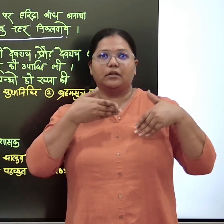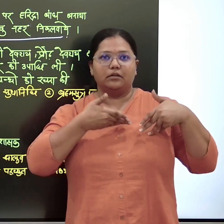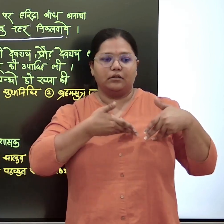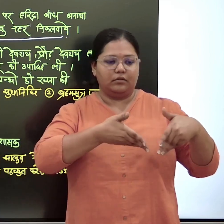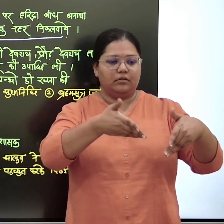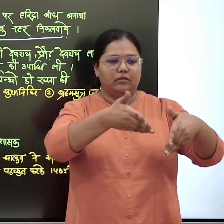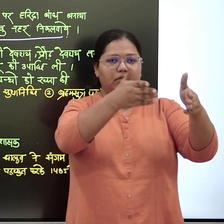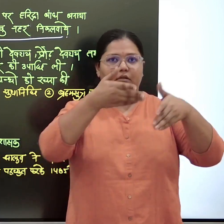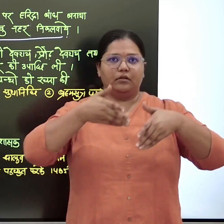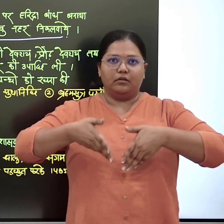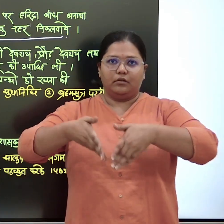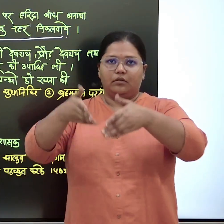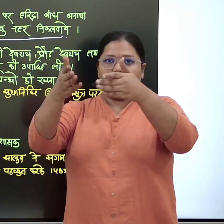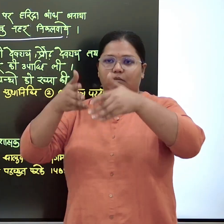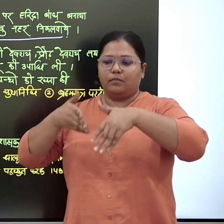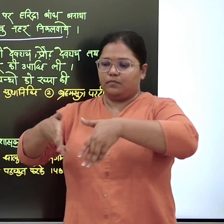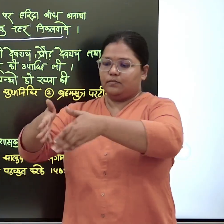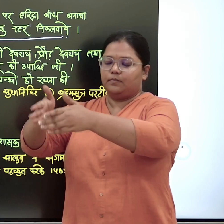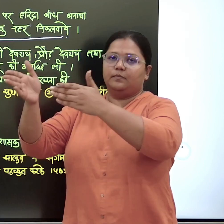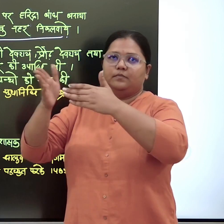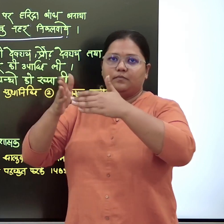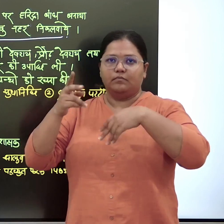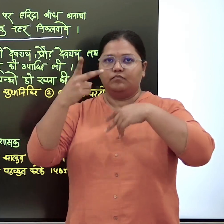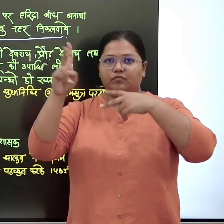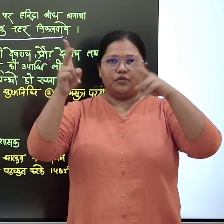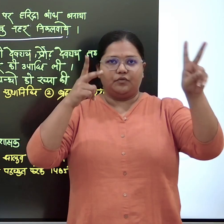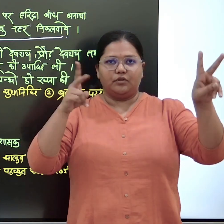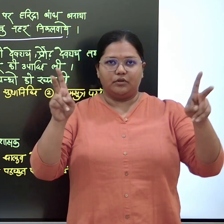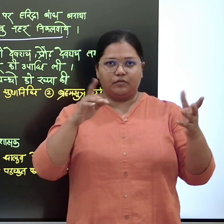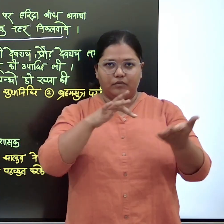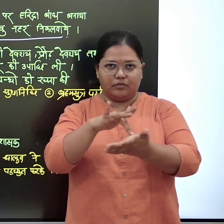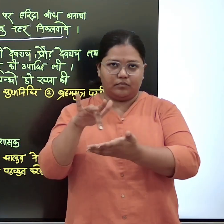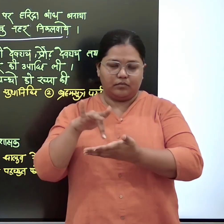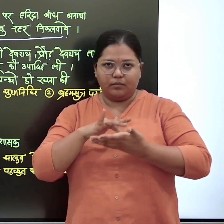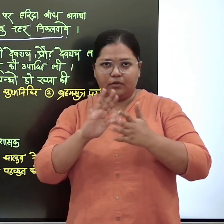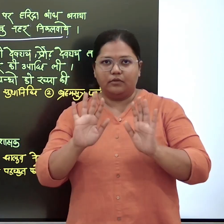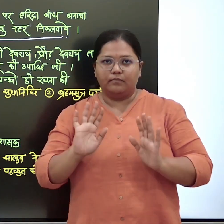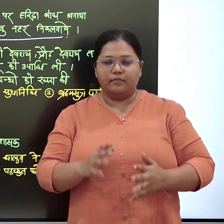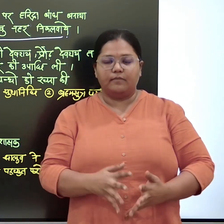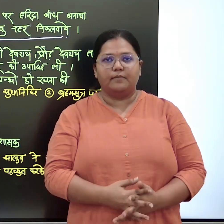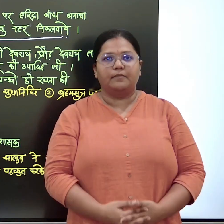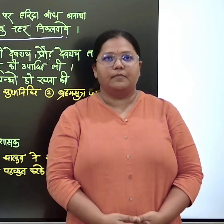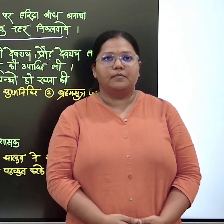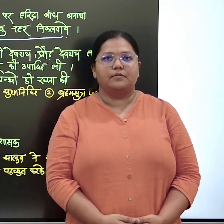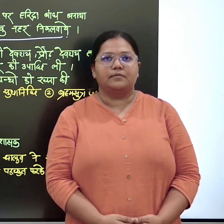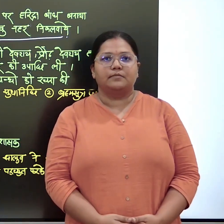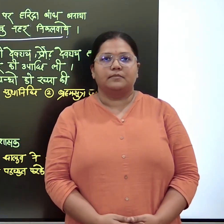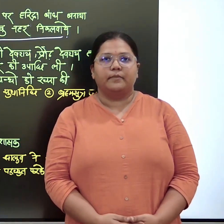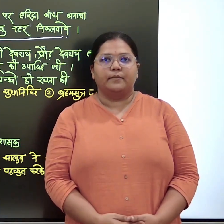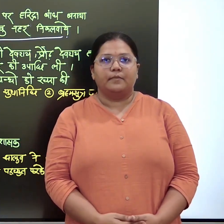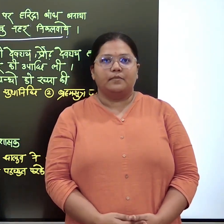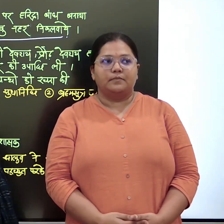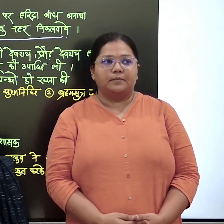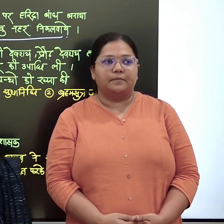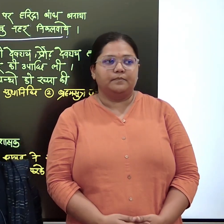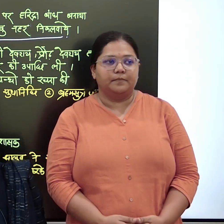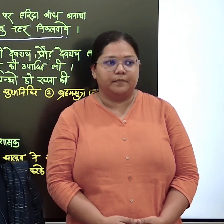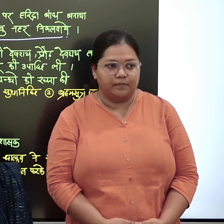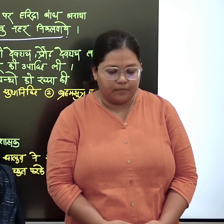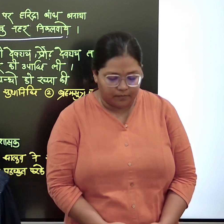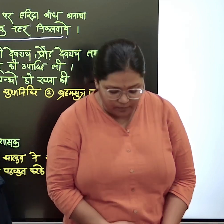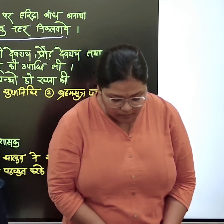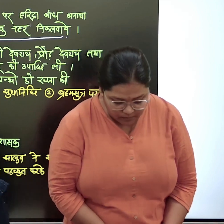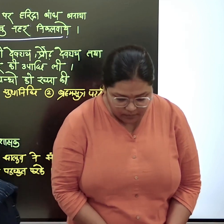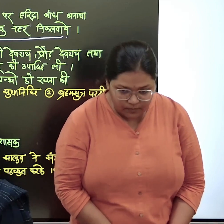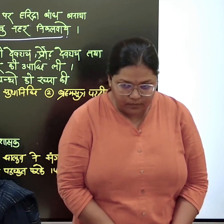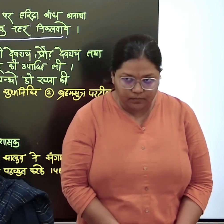नहर निकलवाया। ठीक है, कौन? देवराय प्रथम। ठीक, यही इंपॉर्टेंट